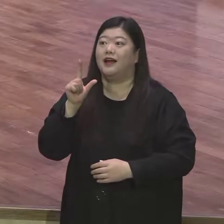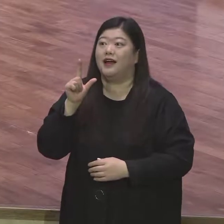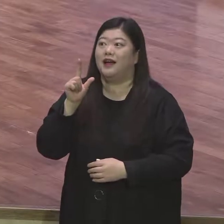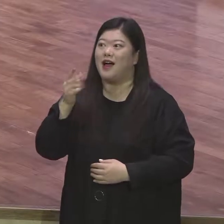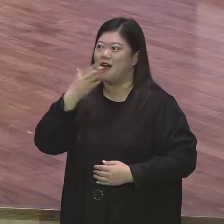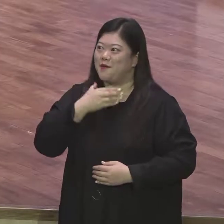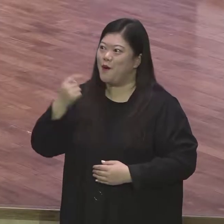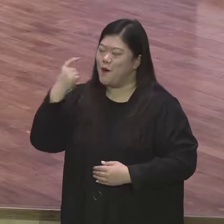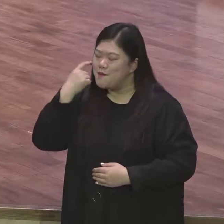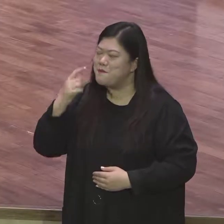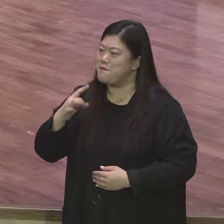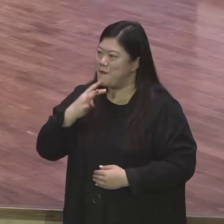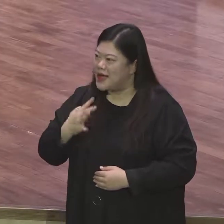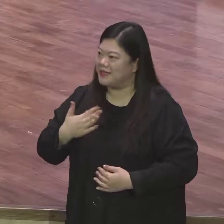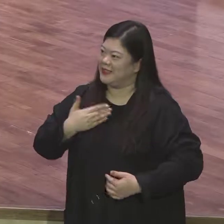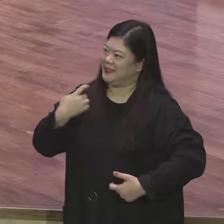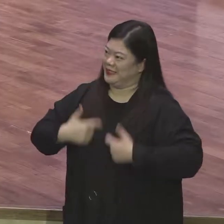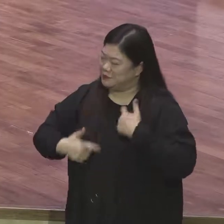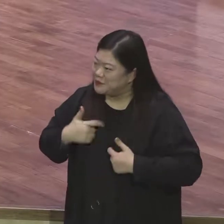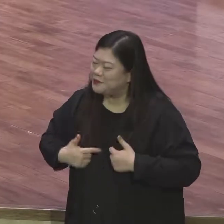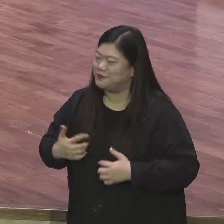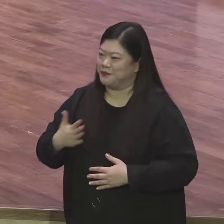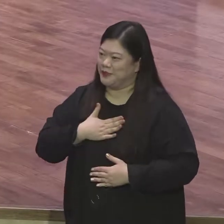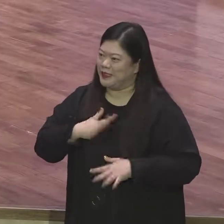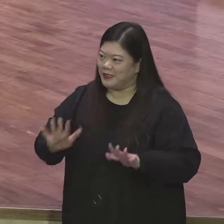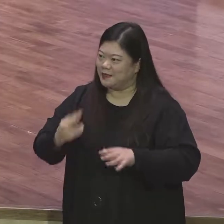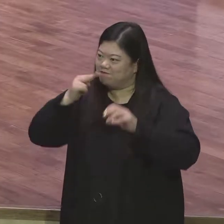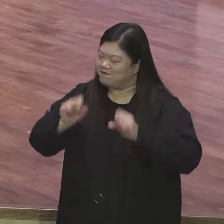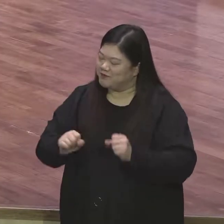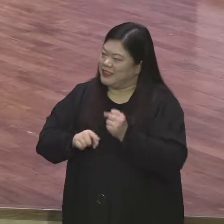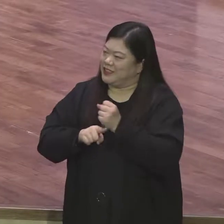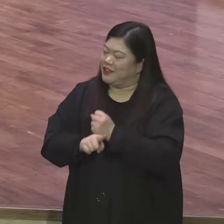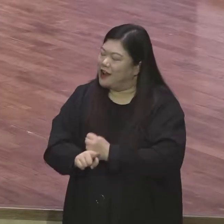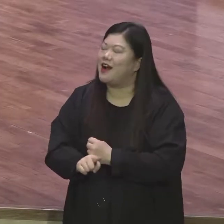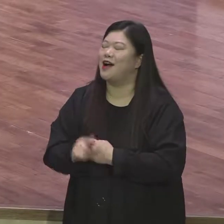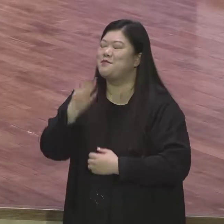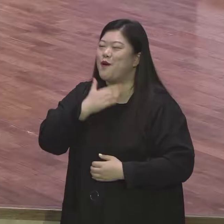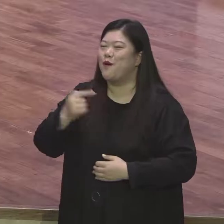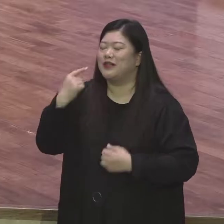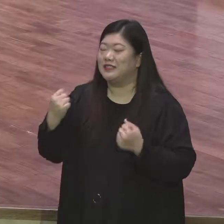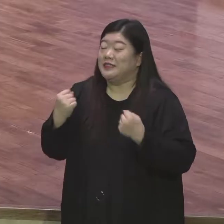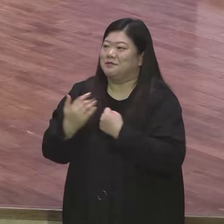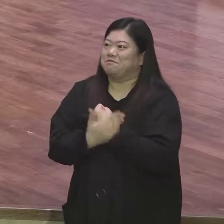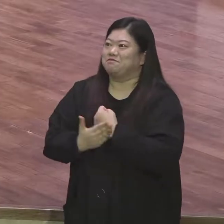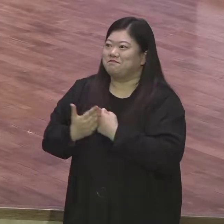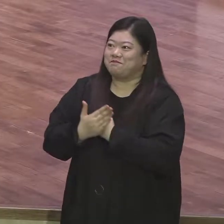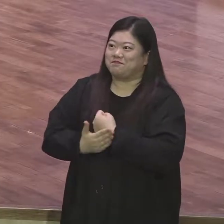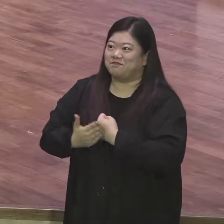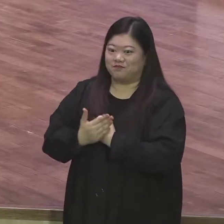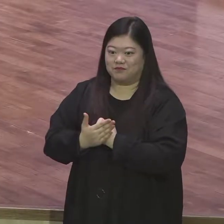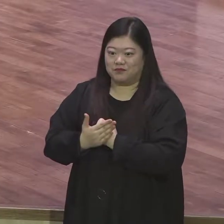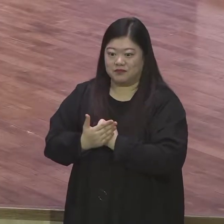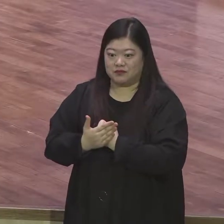기쁨이요 복음만이 내 존재의 이유란 사실을 고백하는 아침이 되게 하여